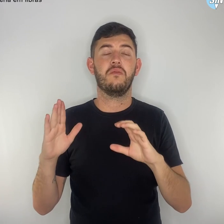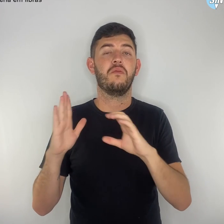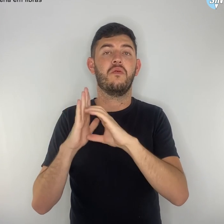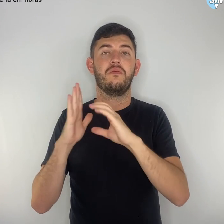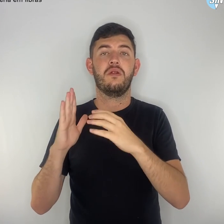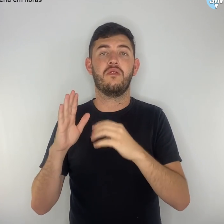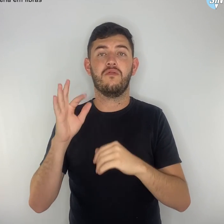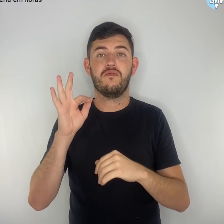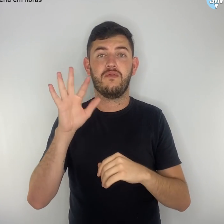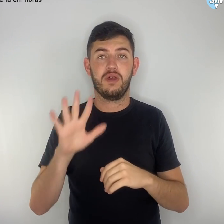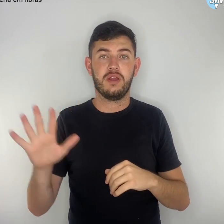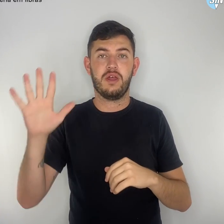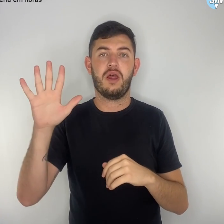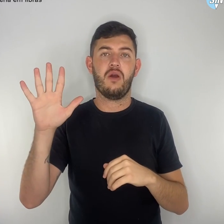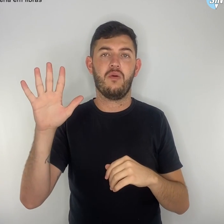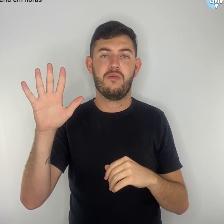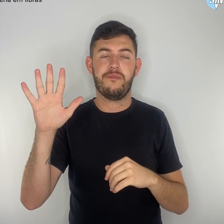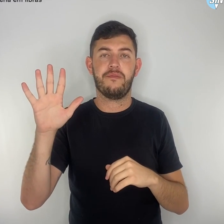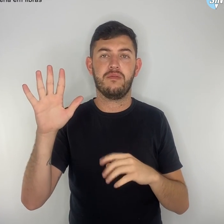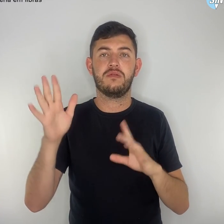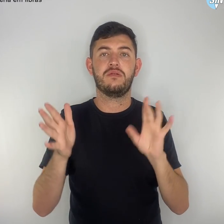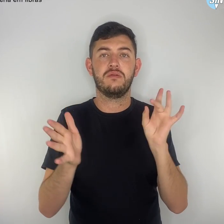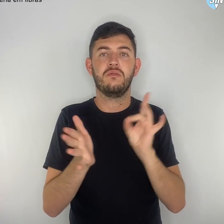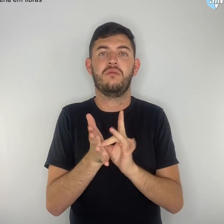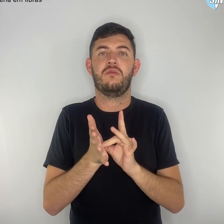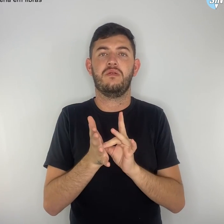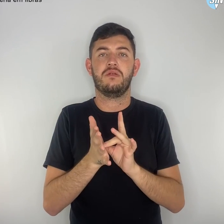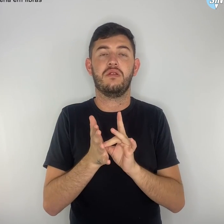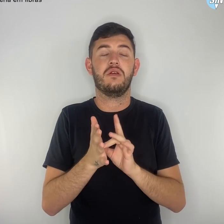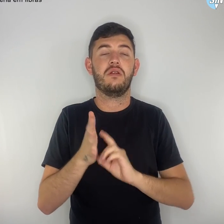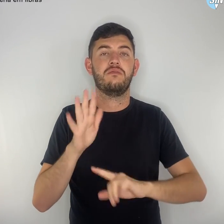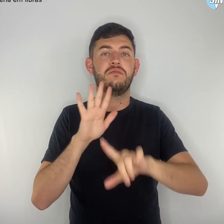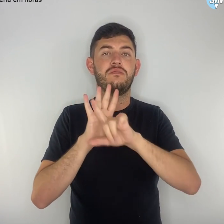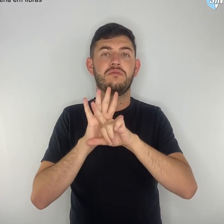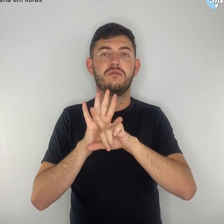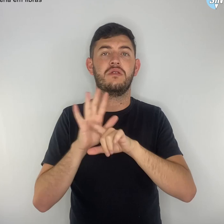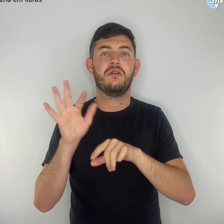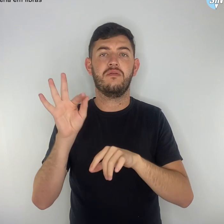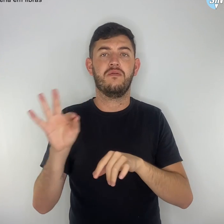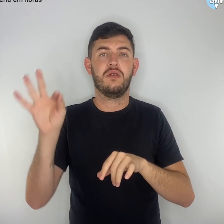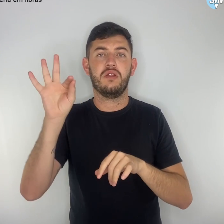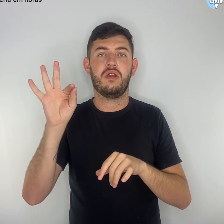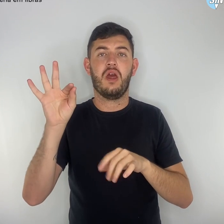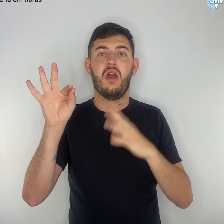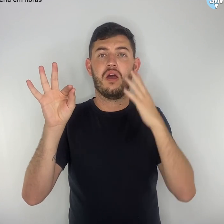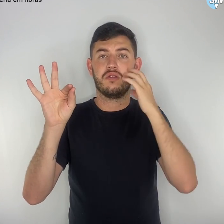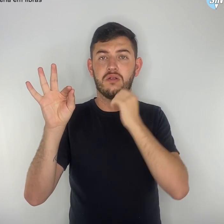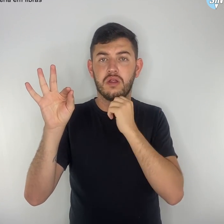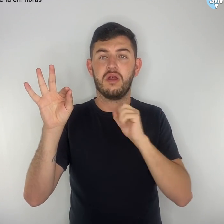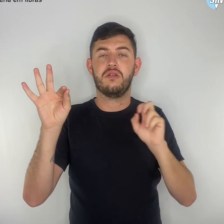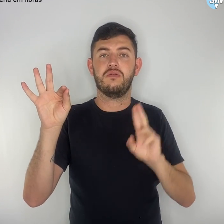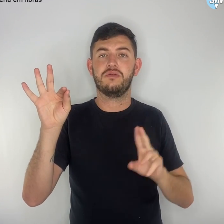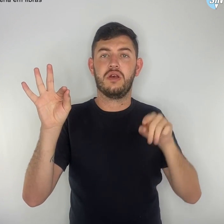sendo legítima a aplicação da lei federal aos servidores de estados e